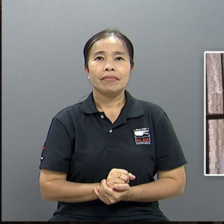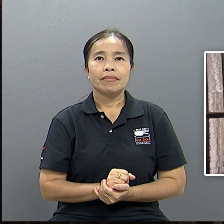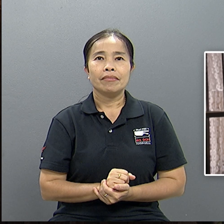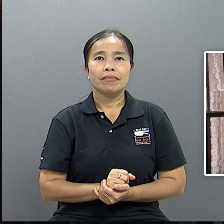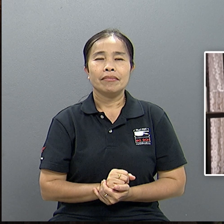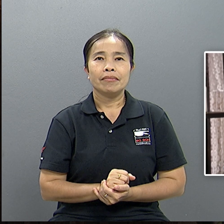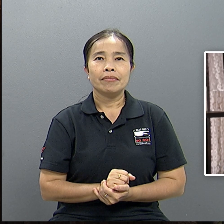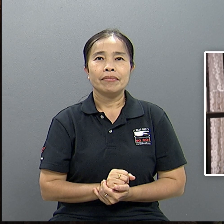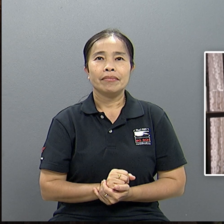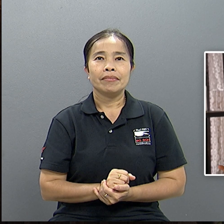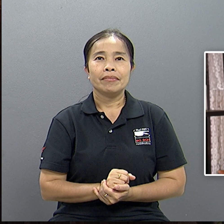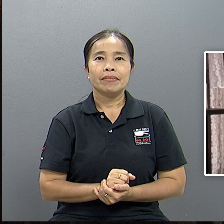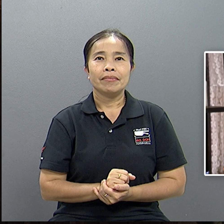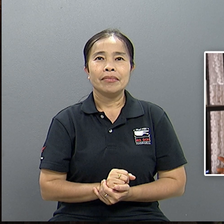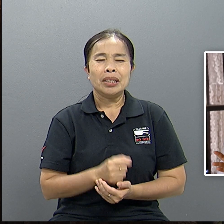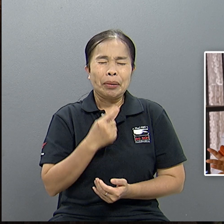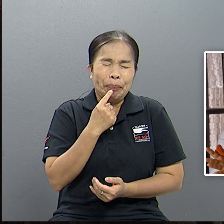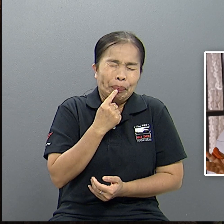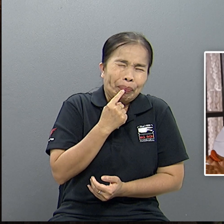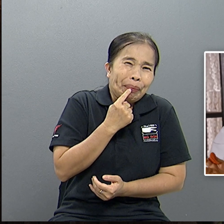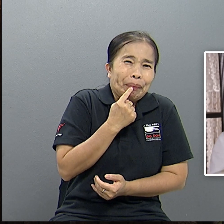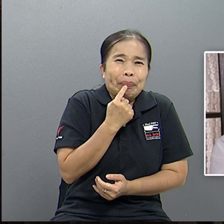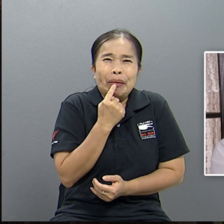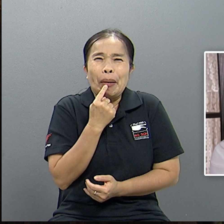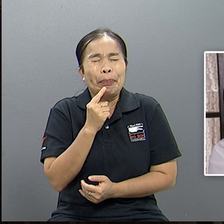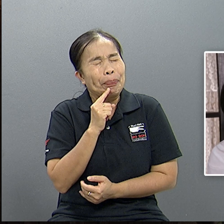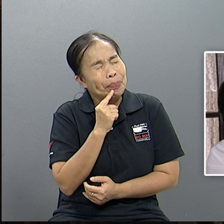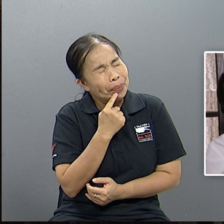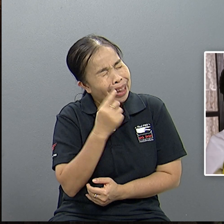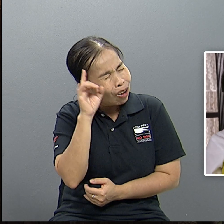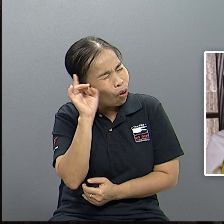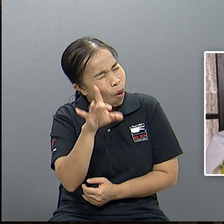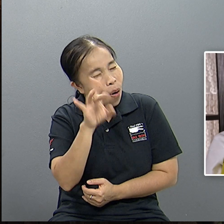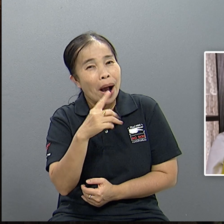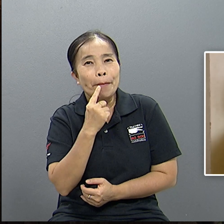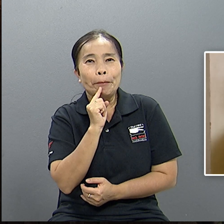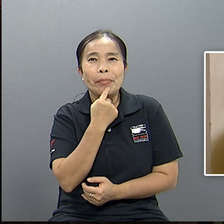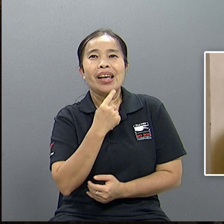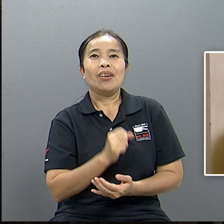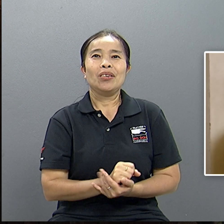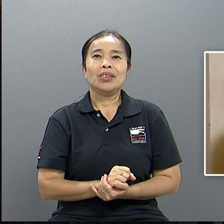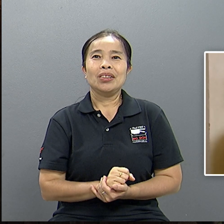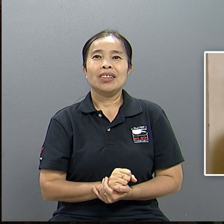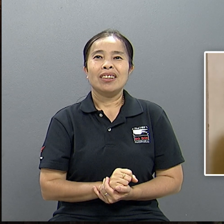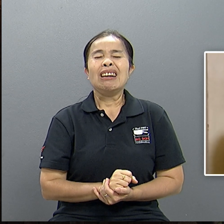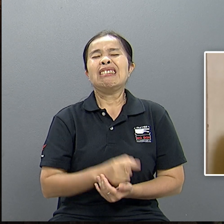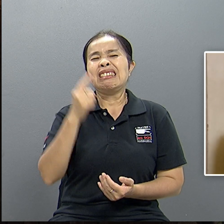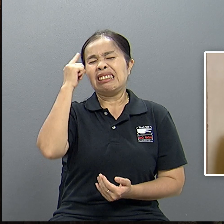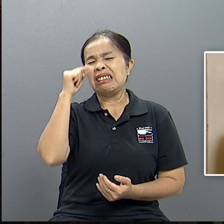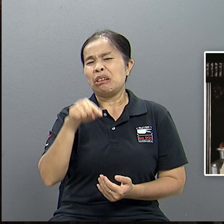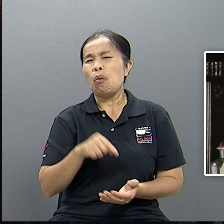ๆอู้เปรี้ยวมากค่ะคุณ คงจะยังไม่ลืม